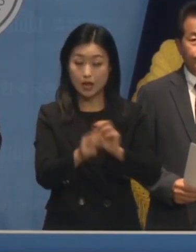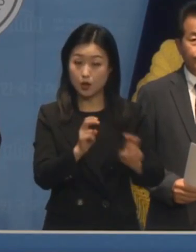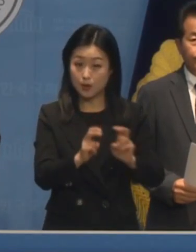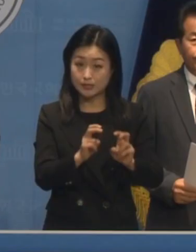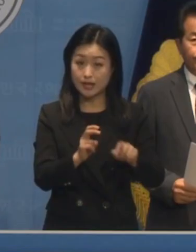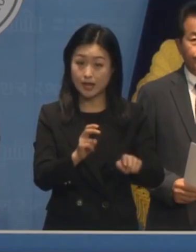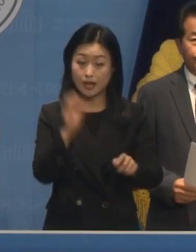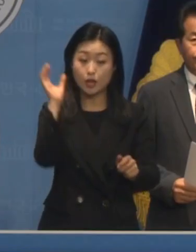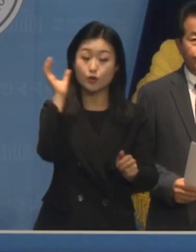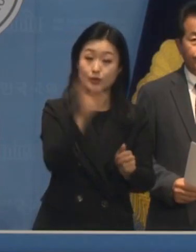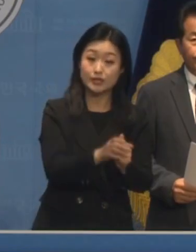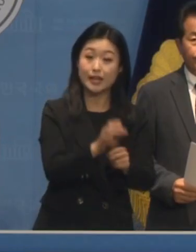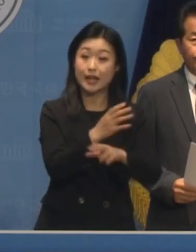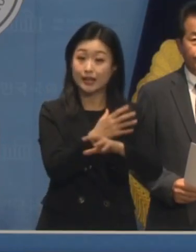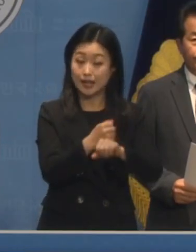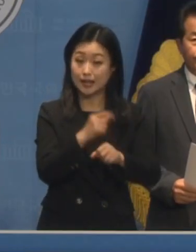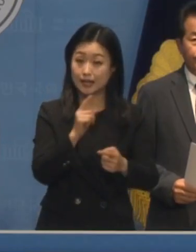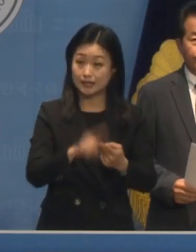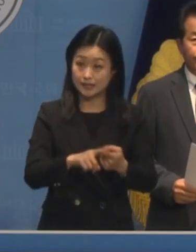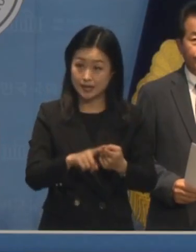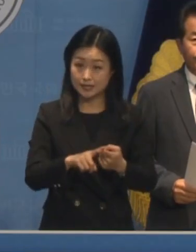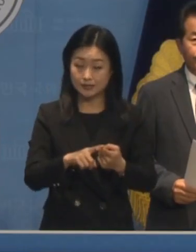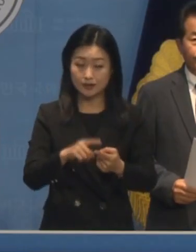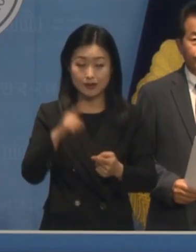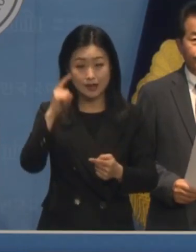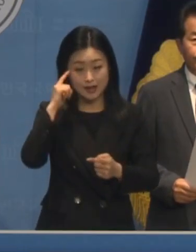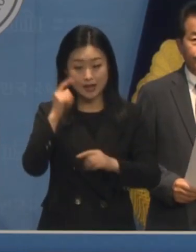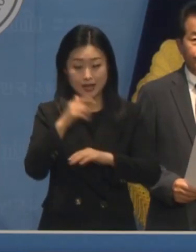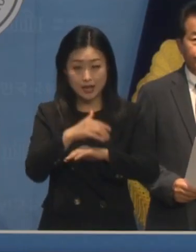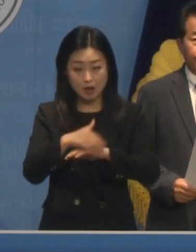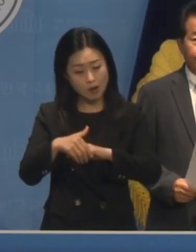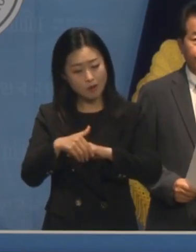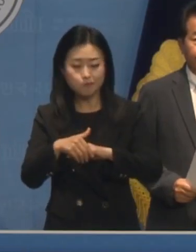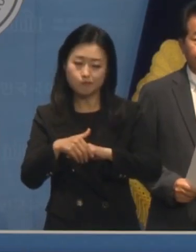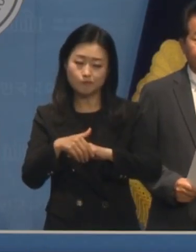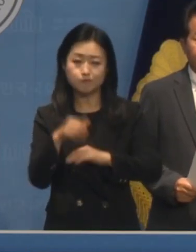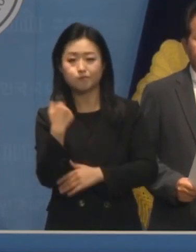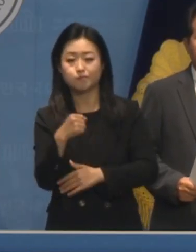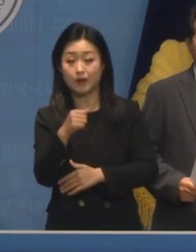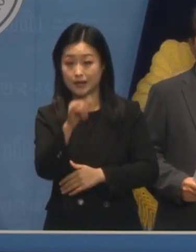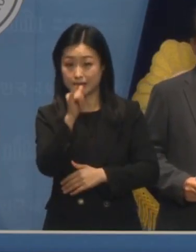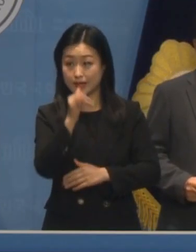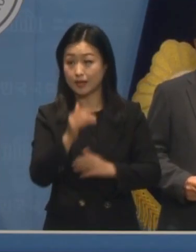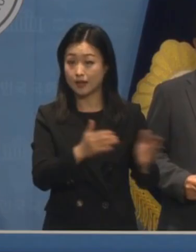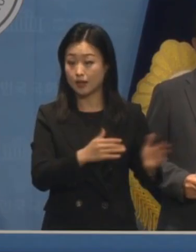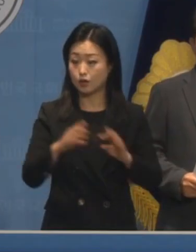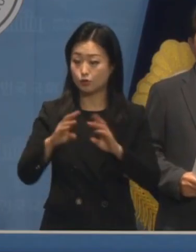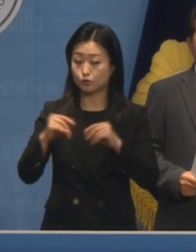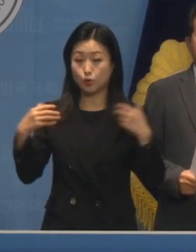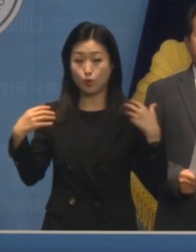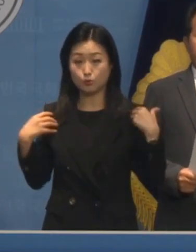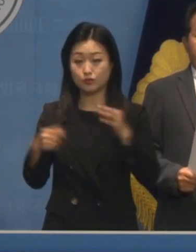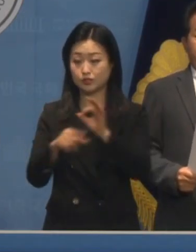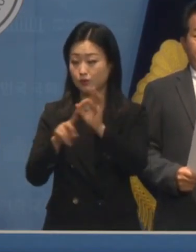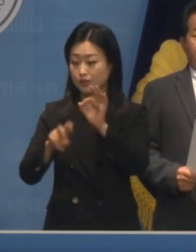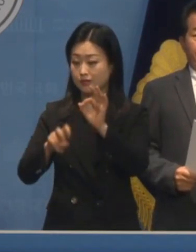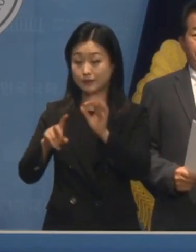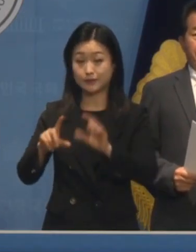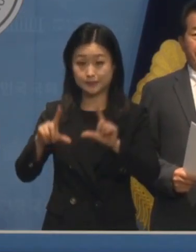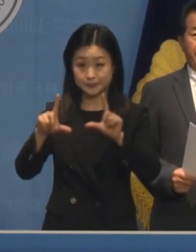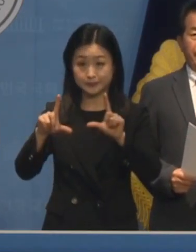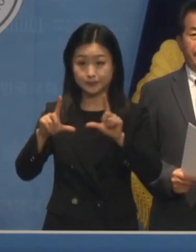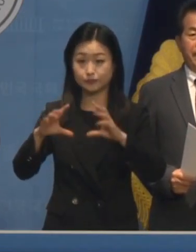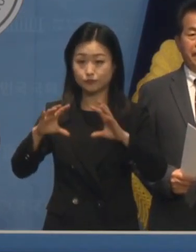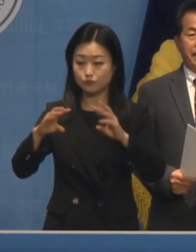수탁 계약을 검토중이라고 밝혔습니다 국토부는 10월 22일 국회